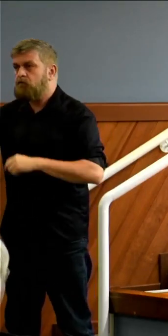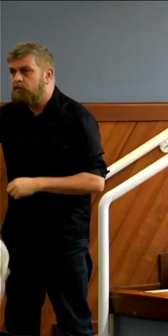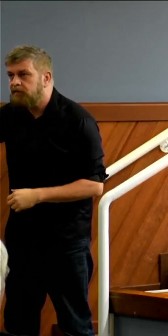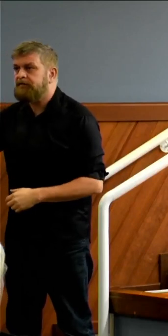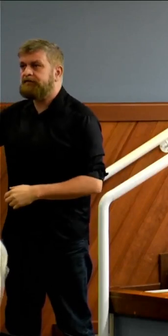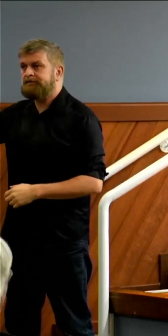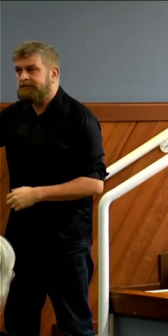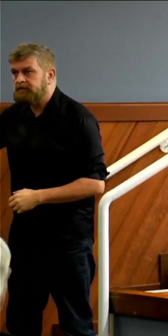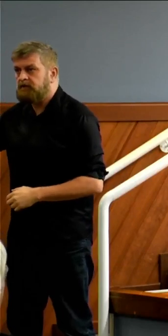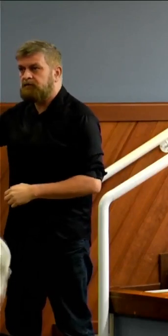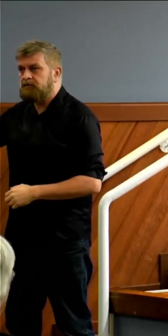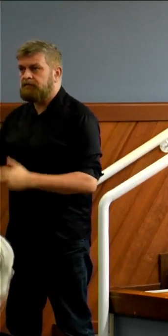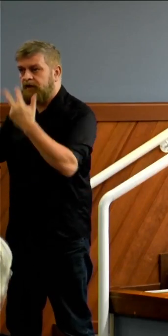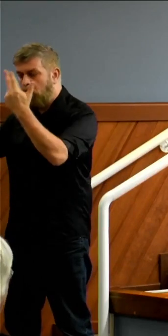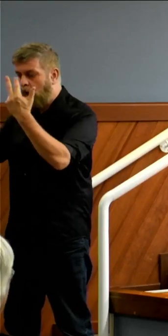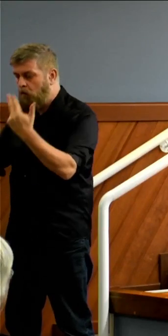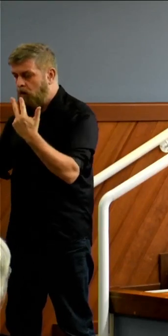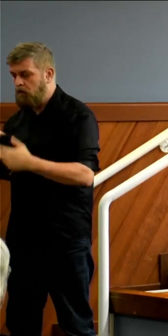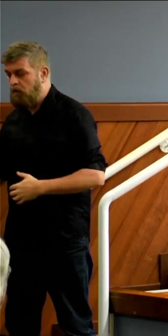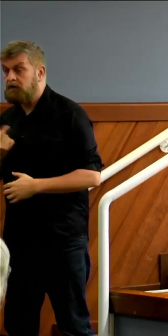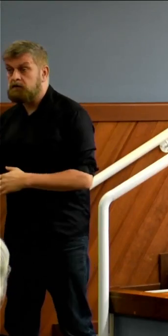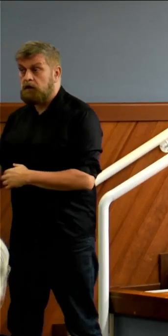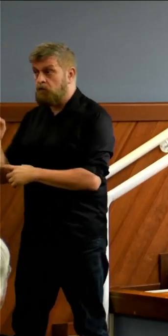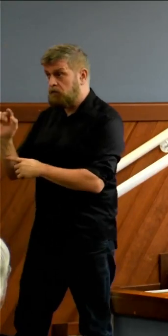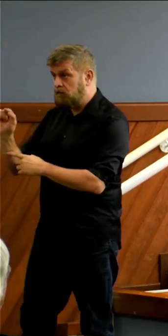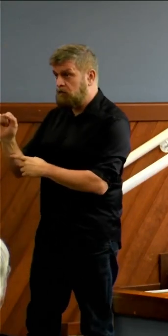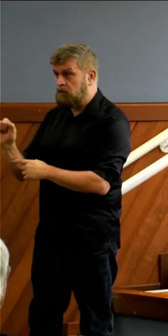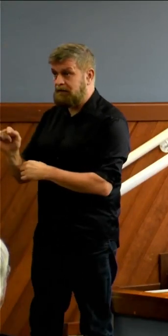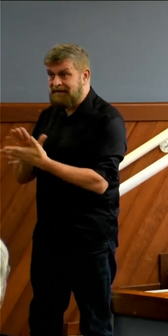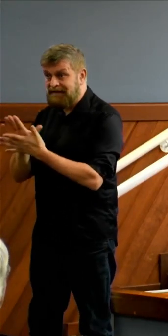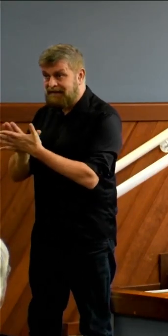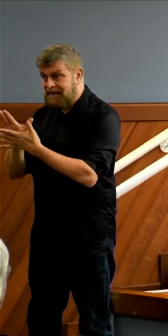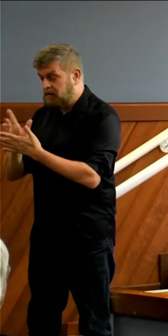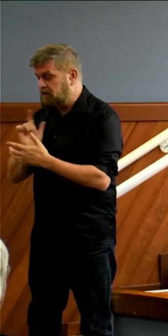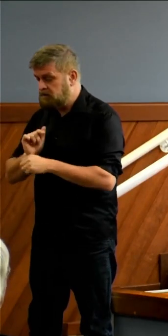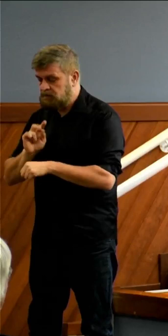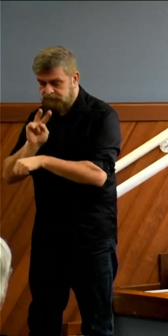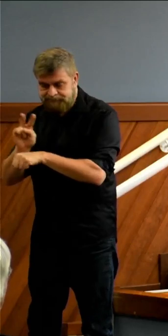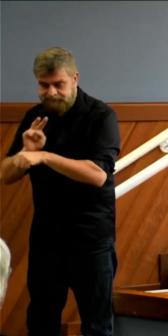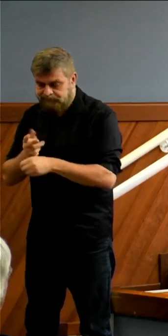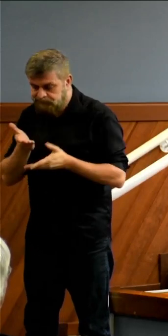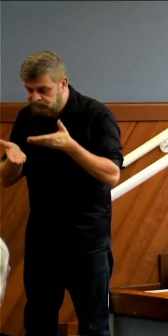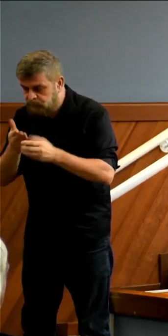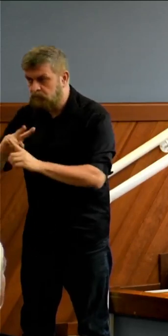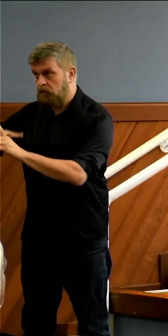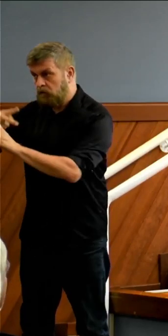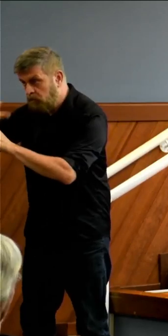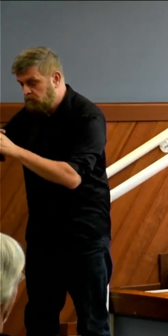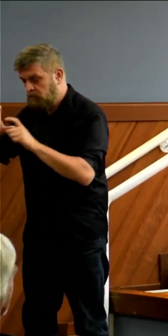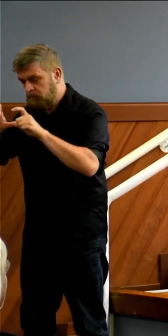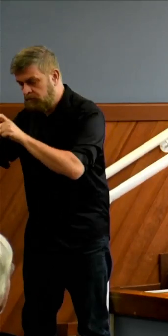álbuns. Para a gente, o que isso importa? Nada. A gente tem que tratar mesmas repetições, porque houve